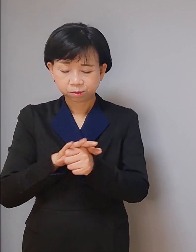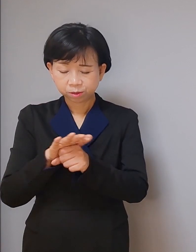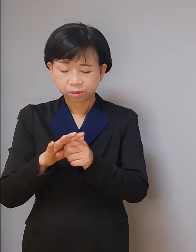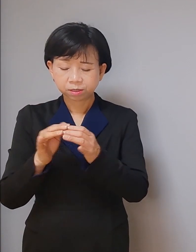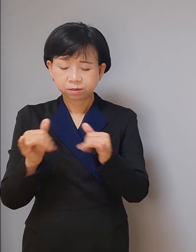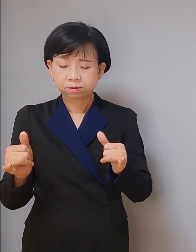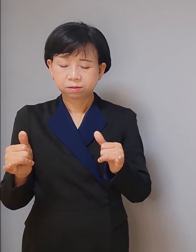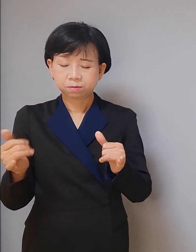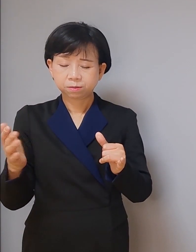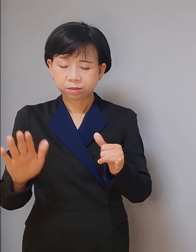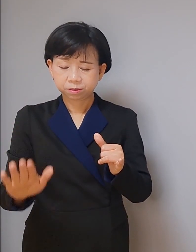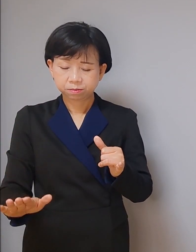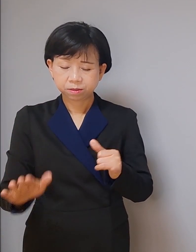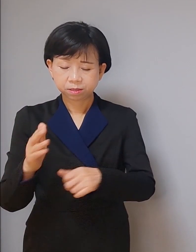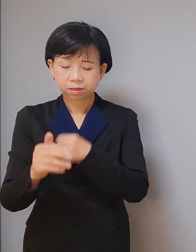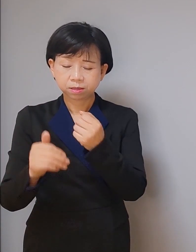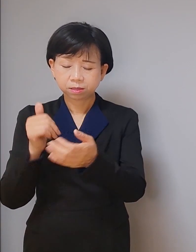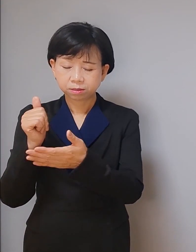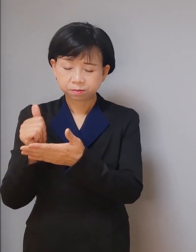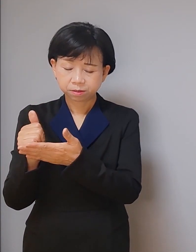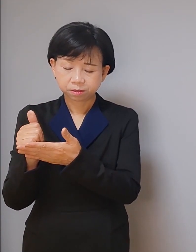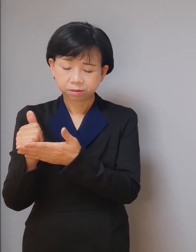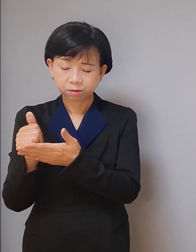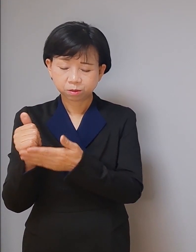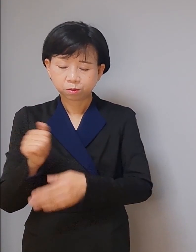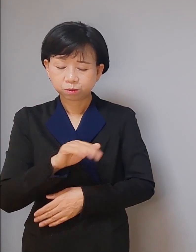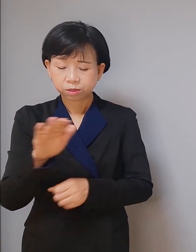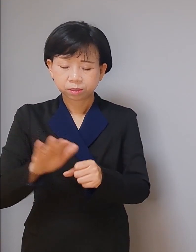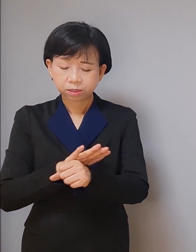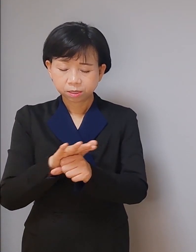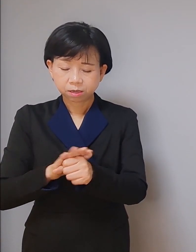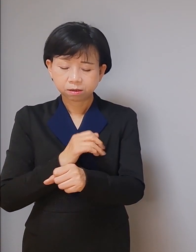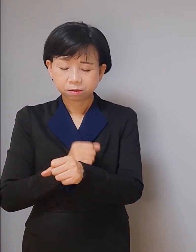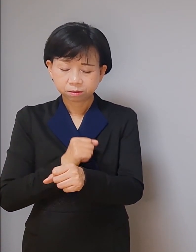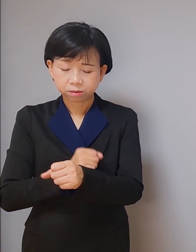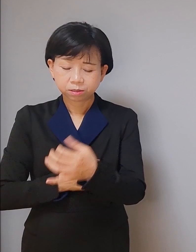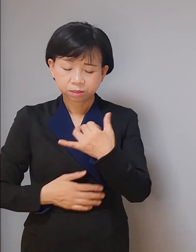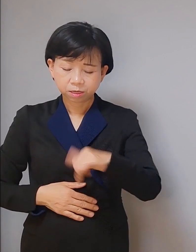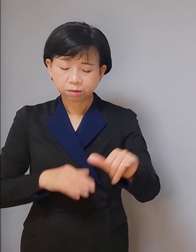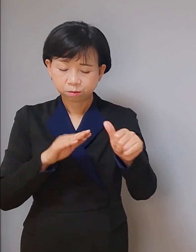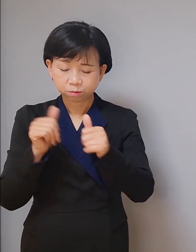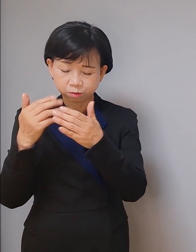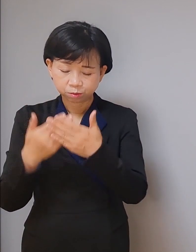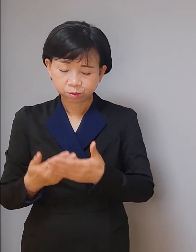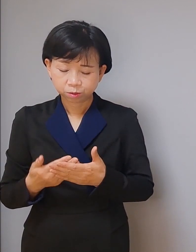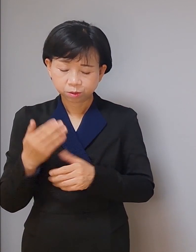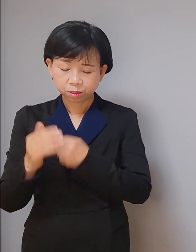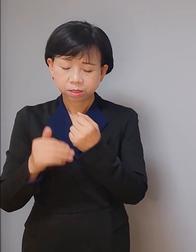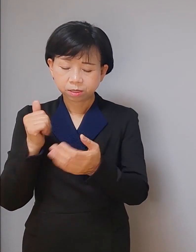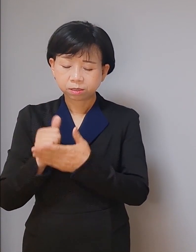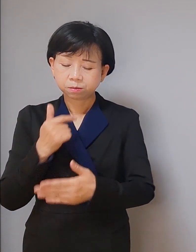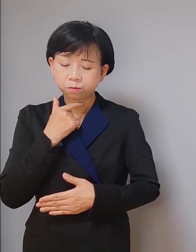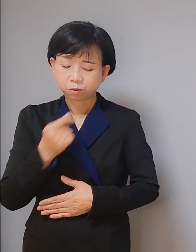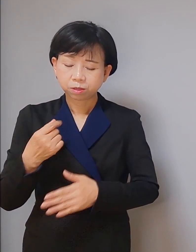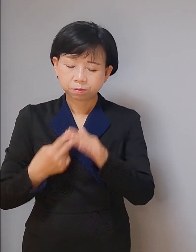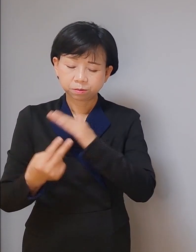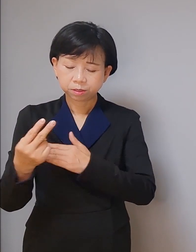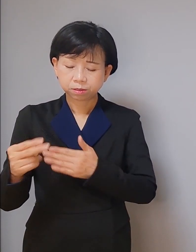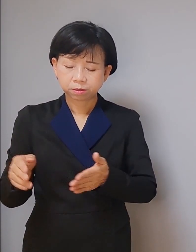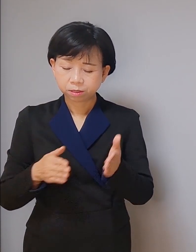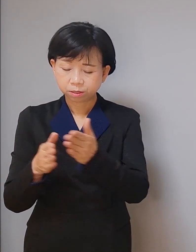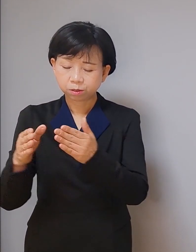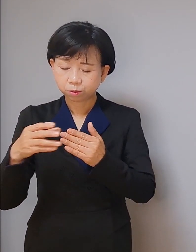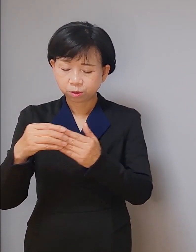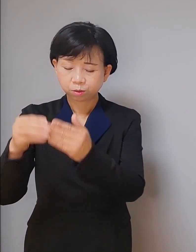불쌍한 인생들이지만 하나님께서 우리를 사랑해 주셔서 자녀로 삼아 주시고 하나님이 원하시는 비전의